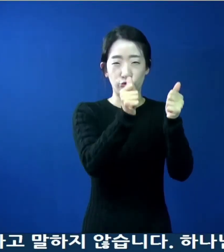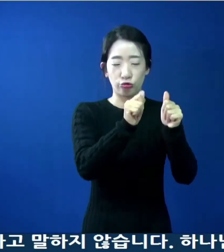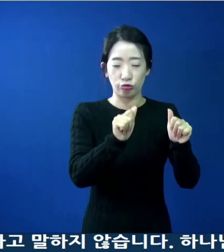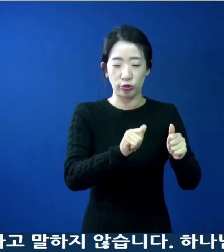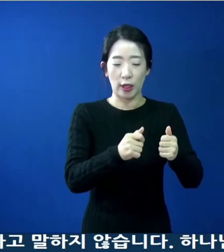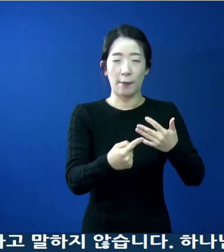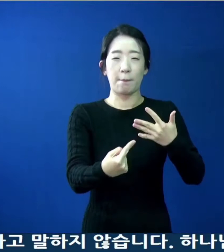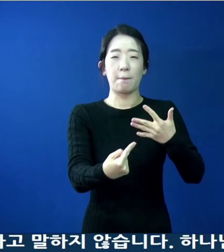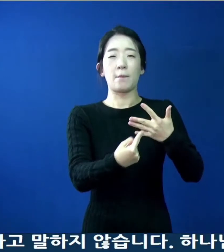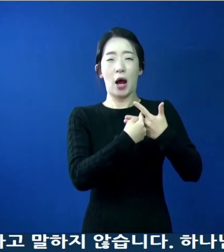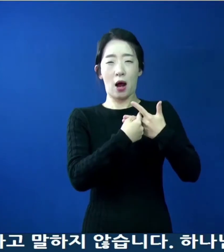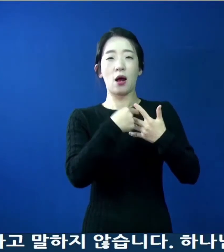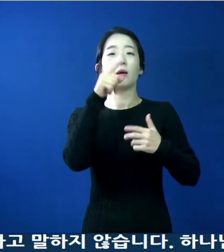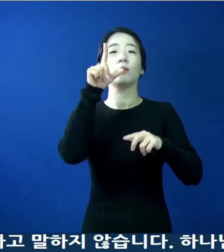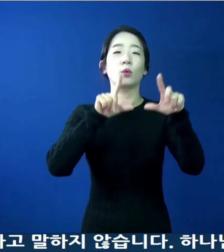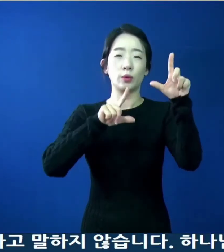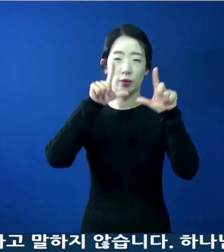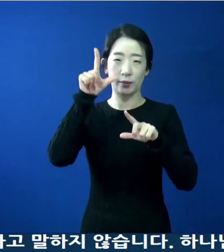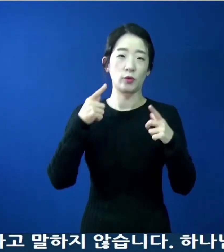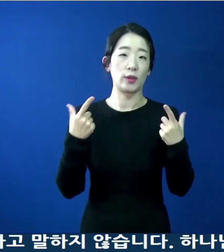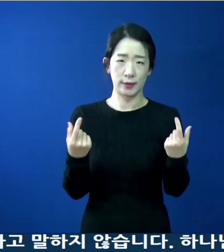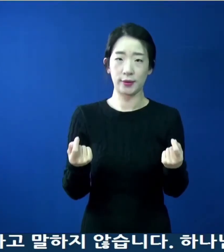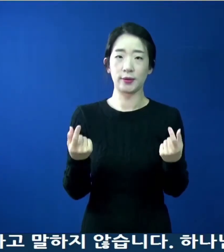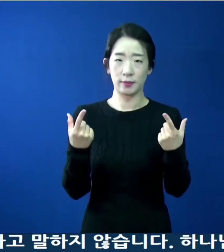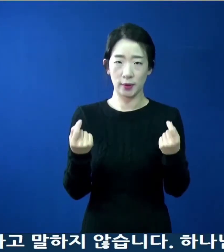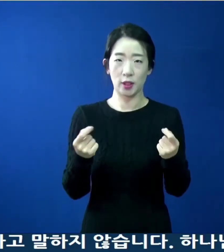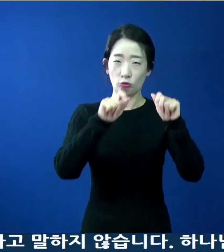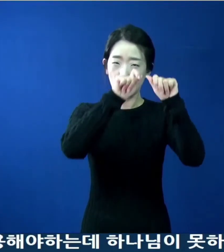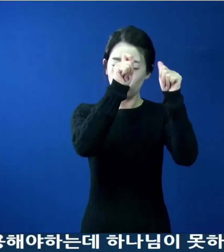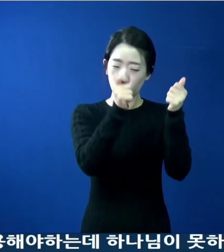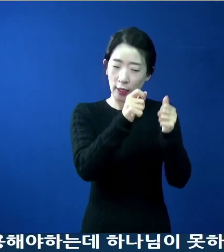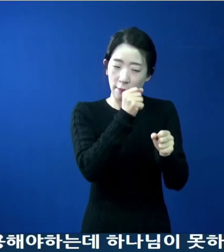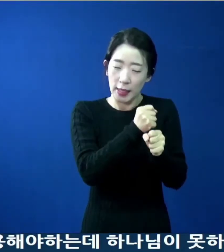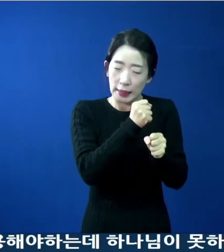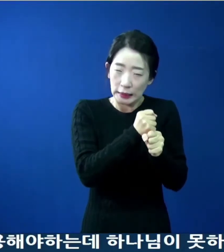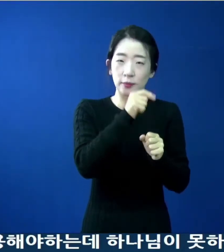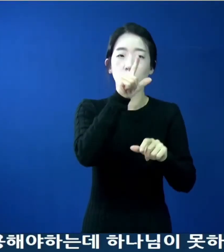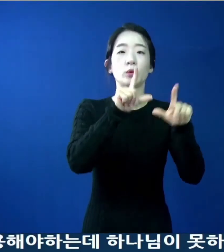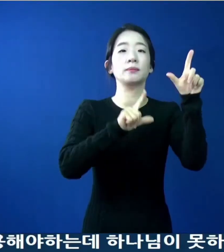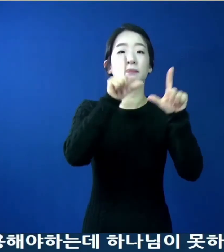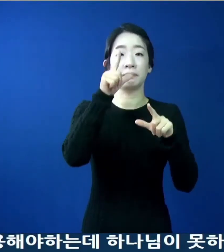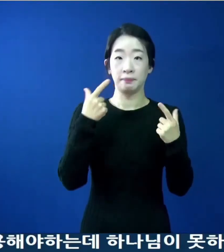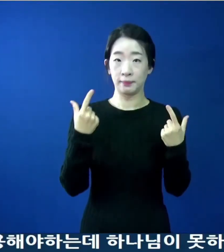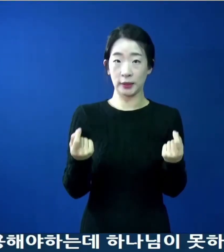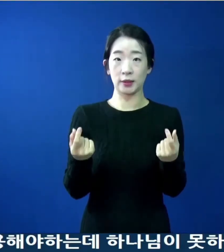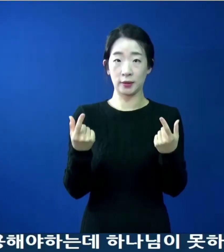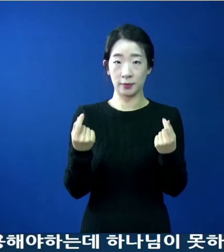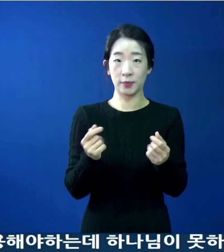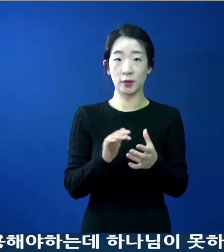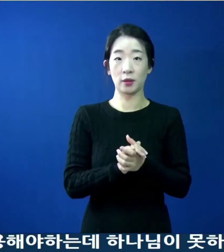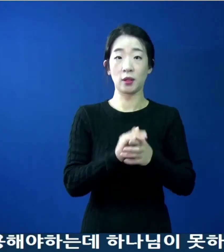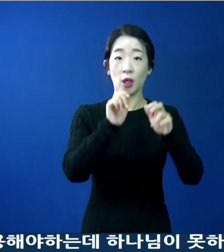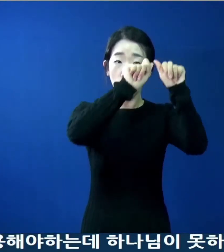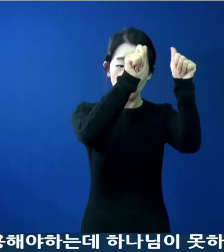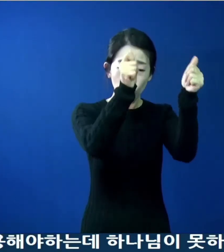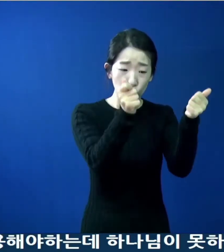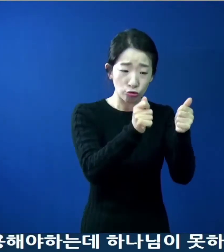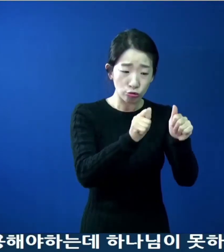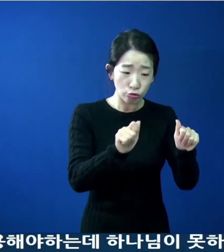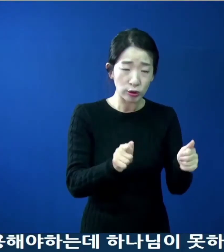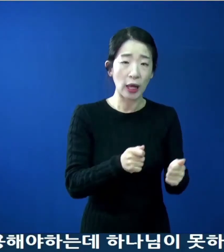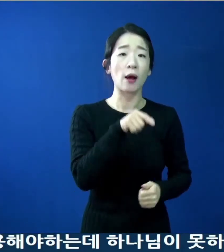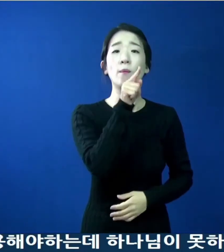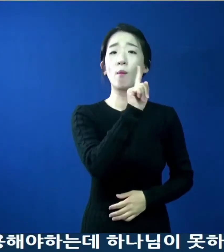겁니다. 우상을 만들어가는 모습이라고 볼 수 있습니다. 우상은 한마디로 말해서 자기를 섬기는